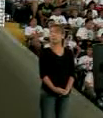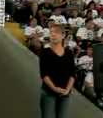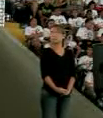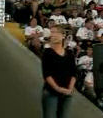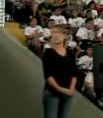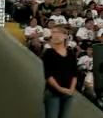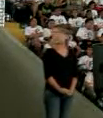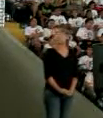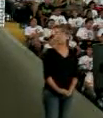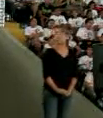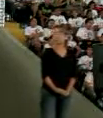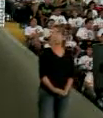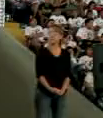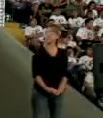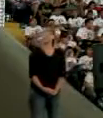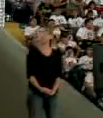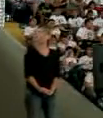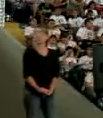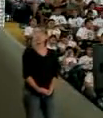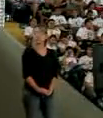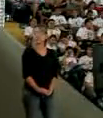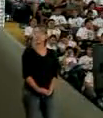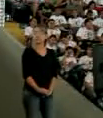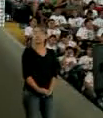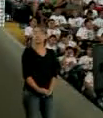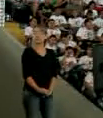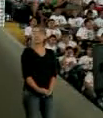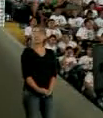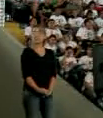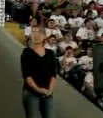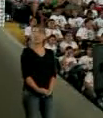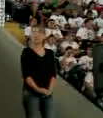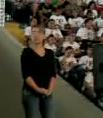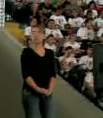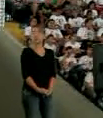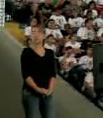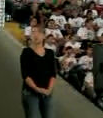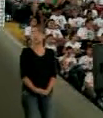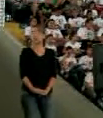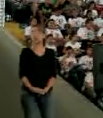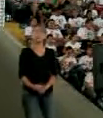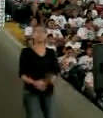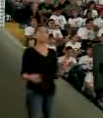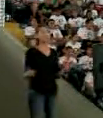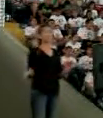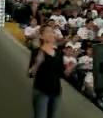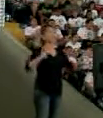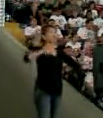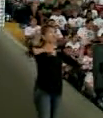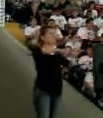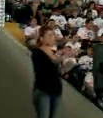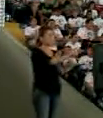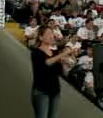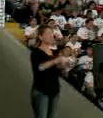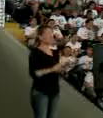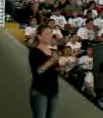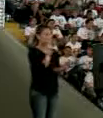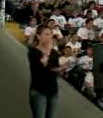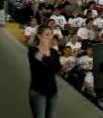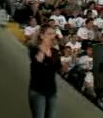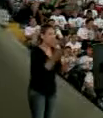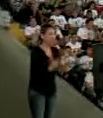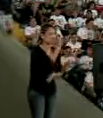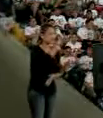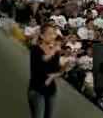a origem da desigualdade econômica nos estados brasileiros foi o ato adicional de 34? Eu particularmente não considero. Para mim, a origem